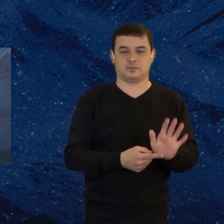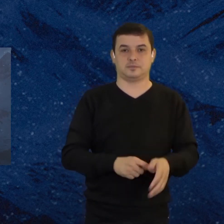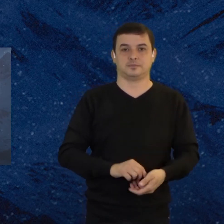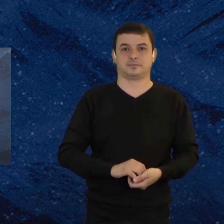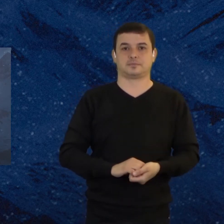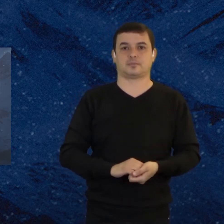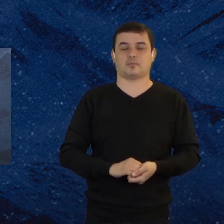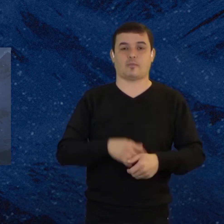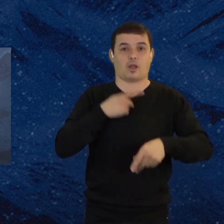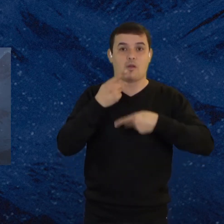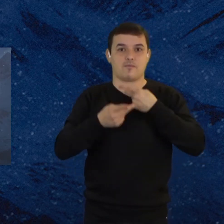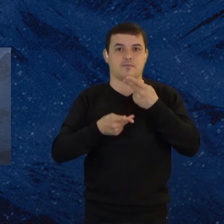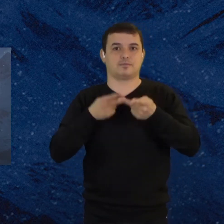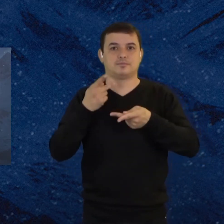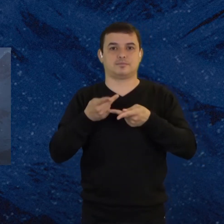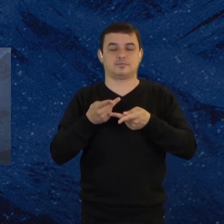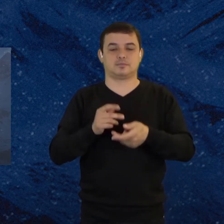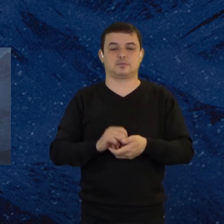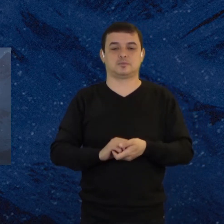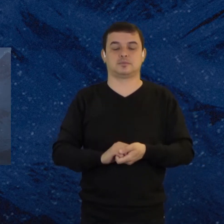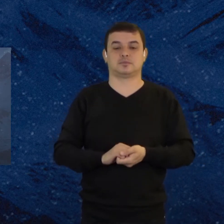que diz,